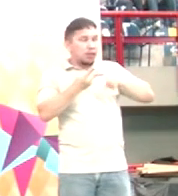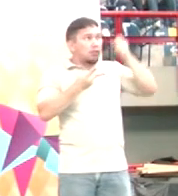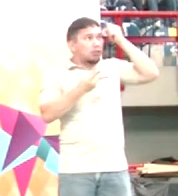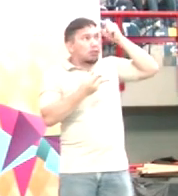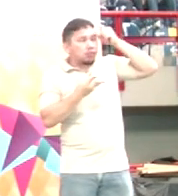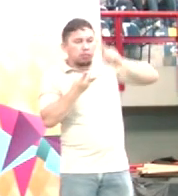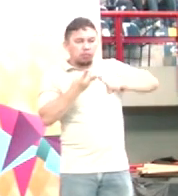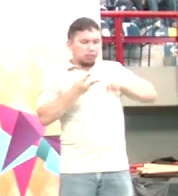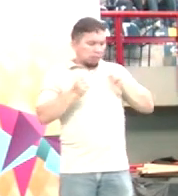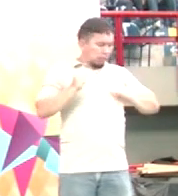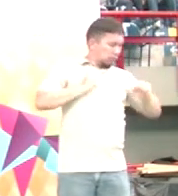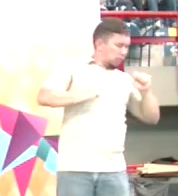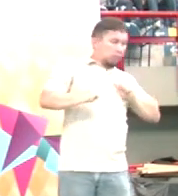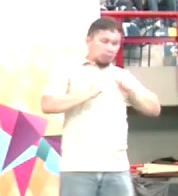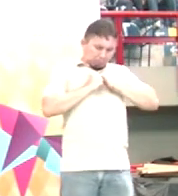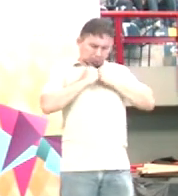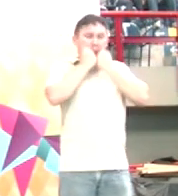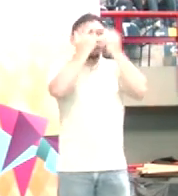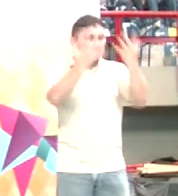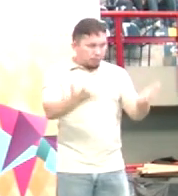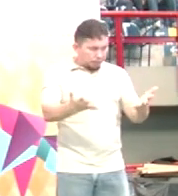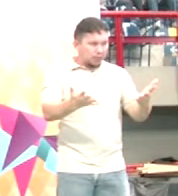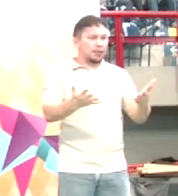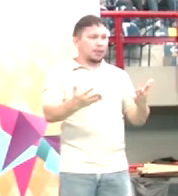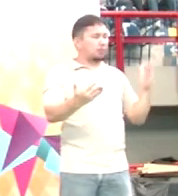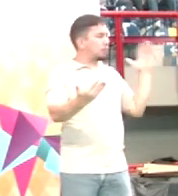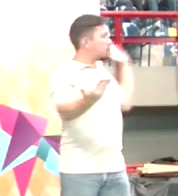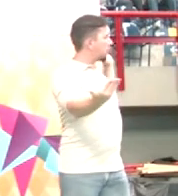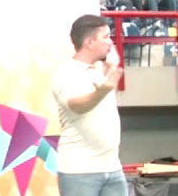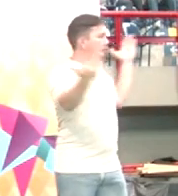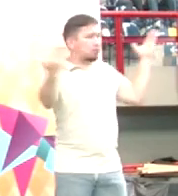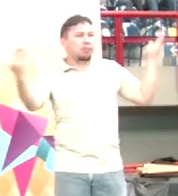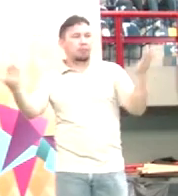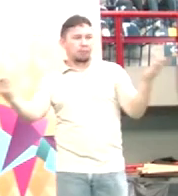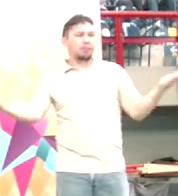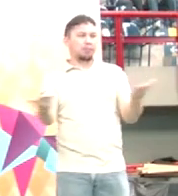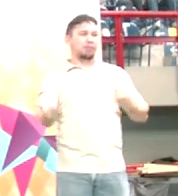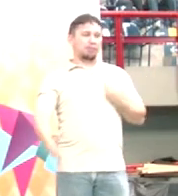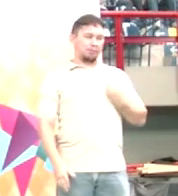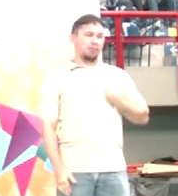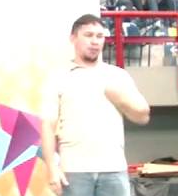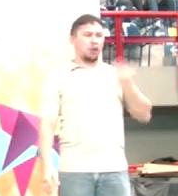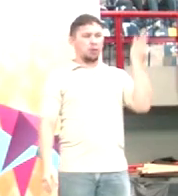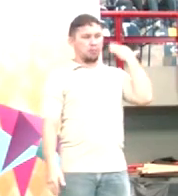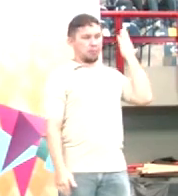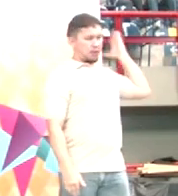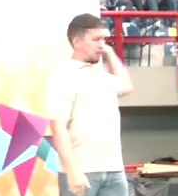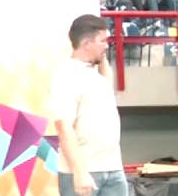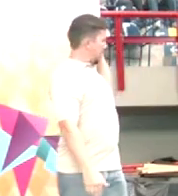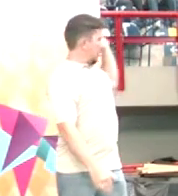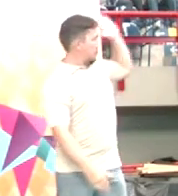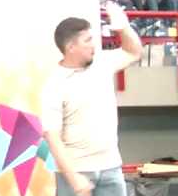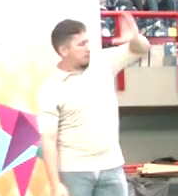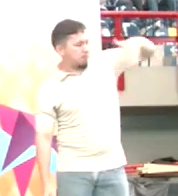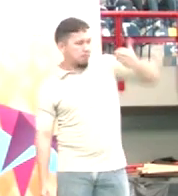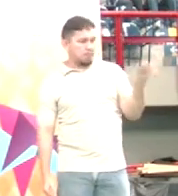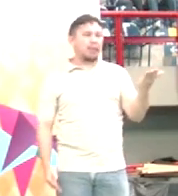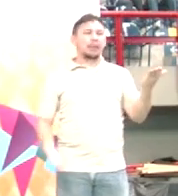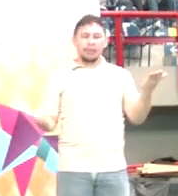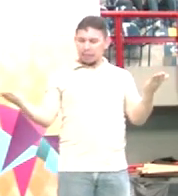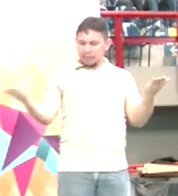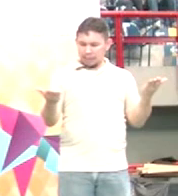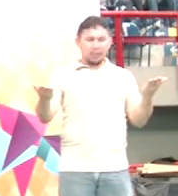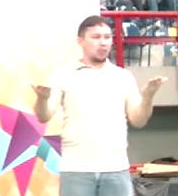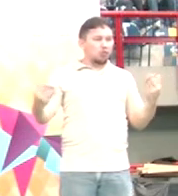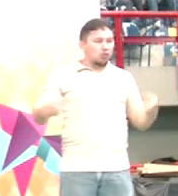suas ideias, seus anseios. Pode sim, você pode citar fatos passados para justificar